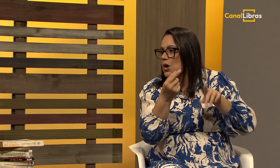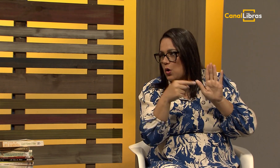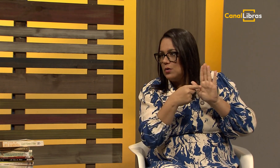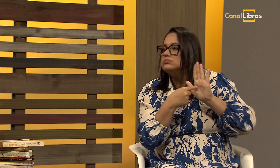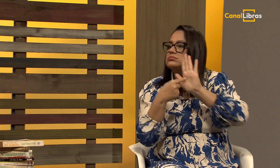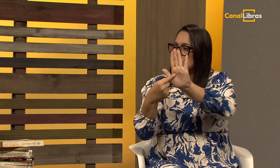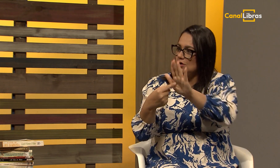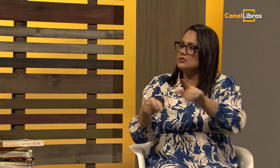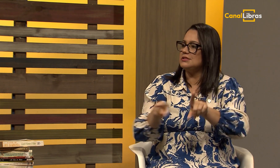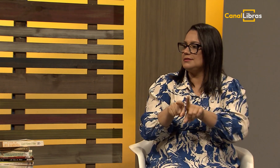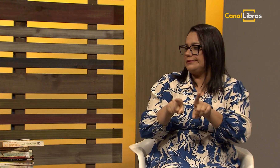bilíngues.